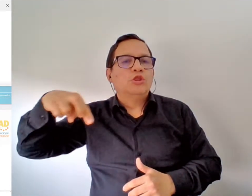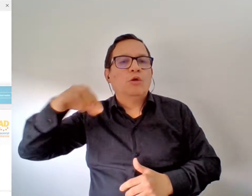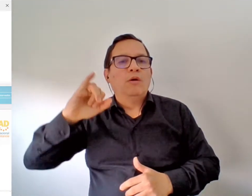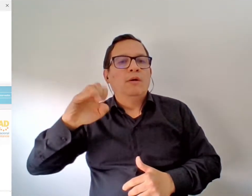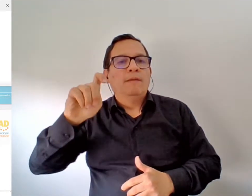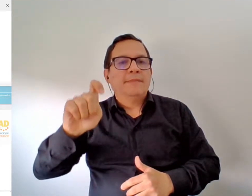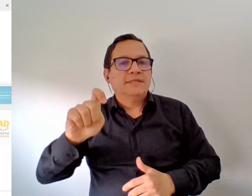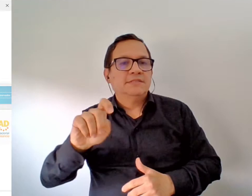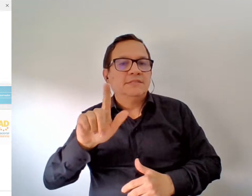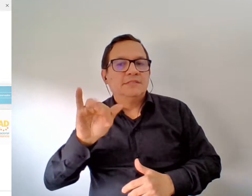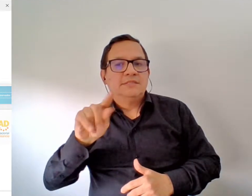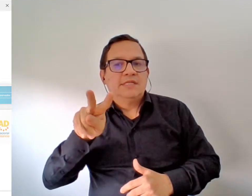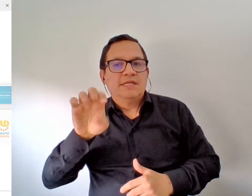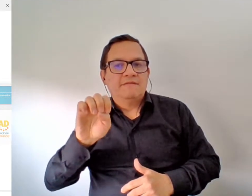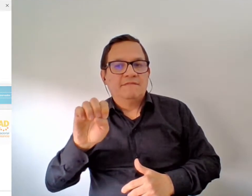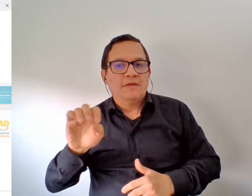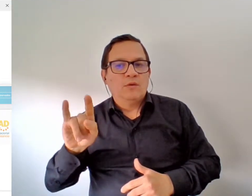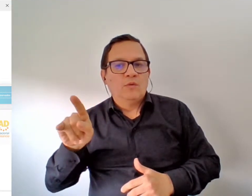USB.